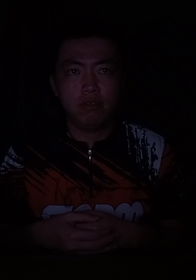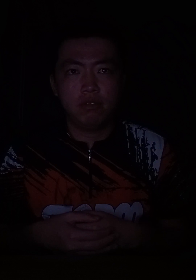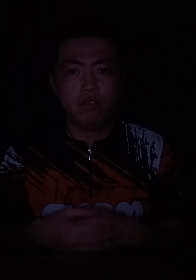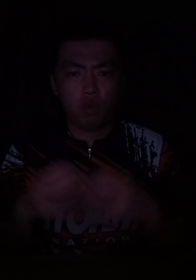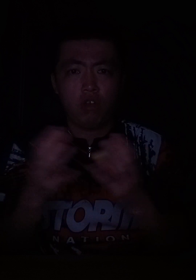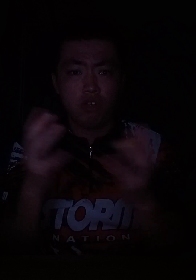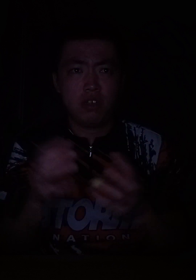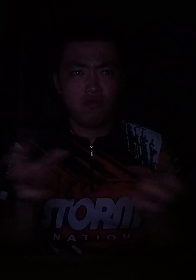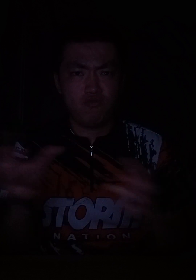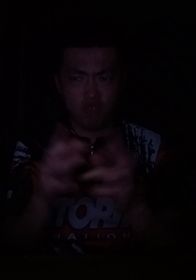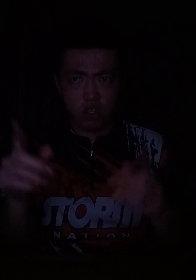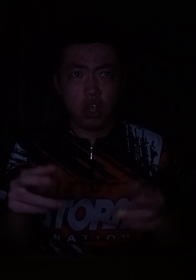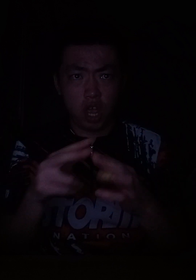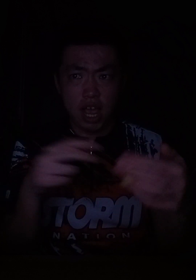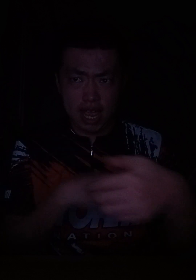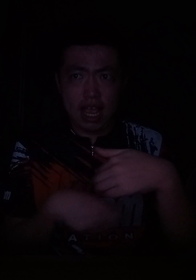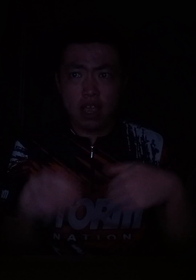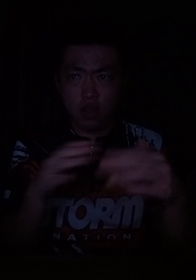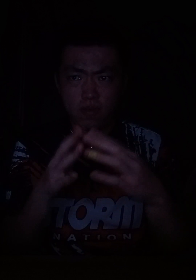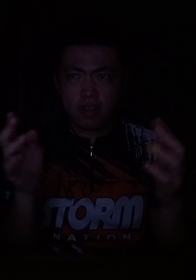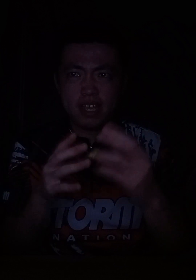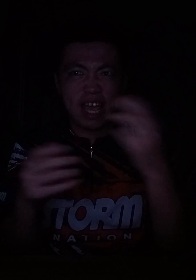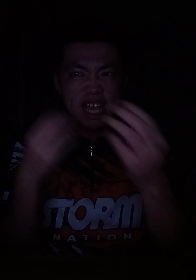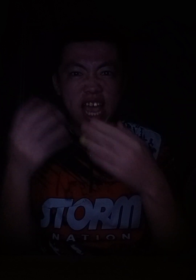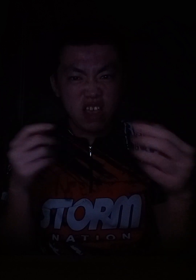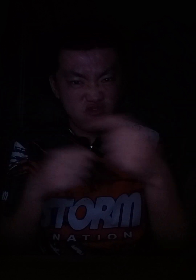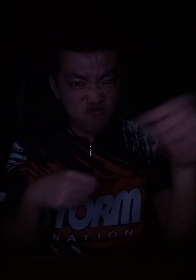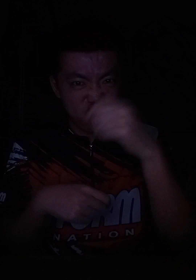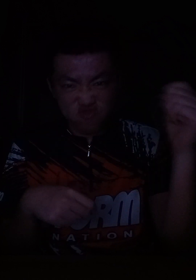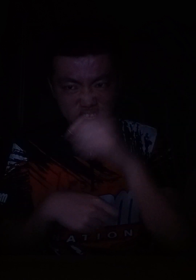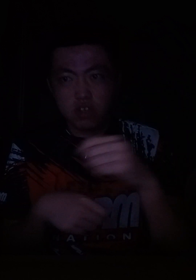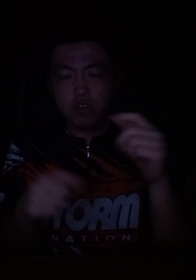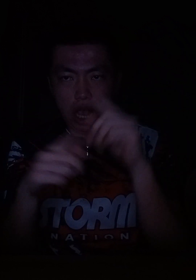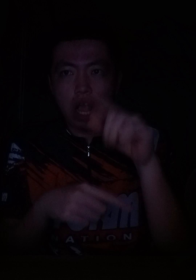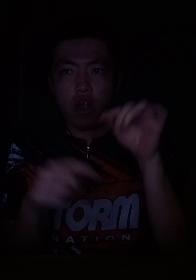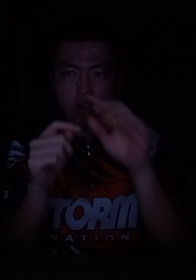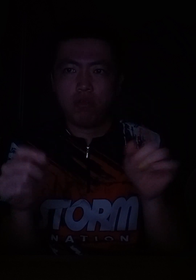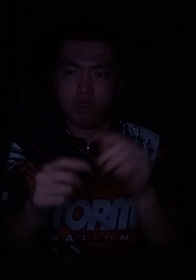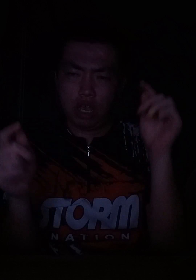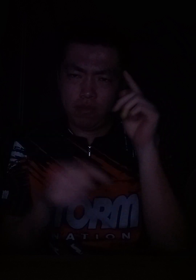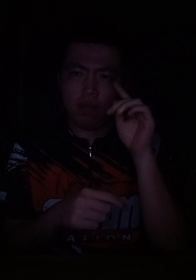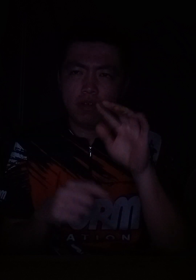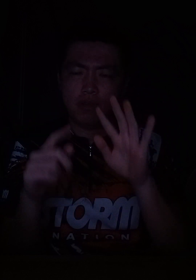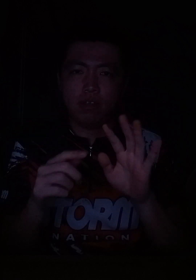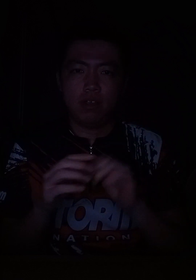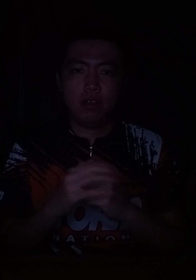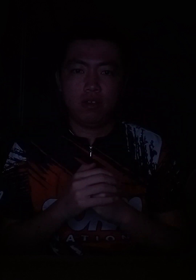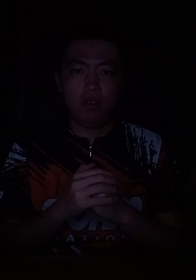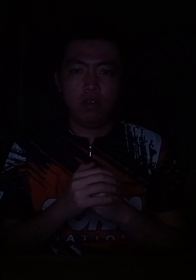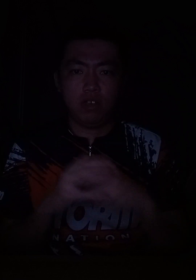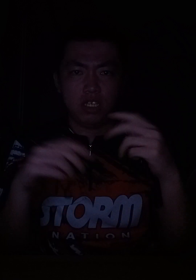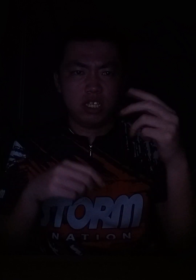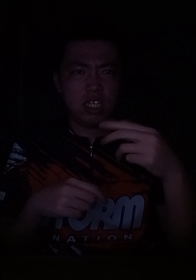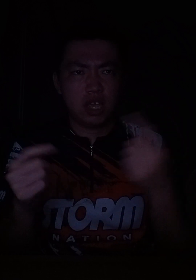퇴근길 수인 분당선 열차 안에서 승객들을 향해 흉기를 휘두른 30대 여성이 경찰에 붙잡혔습니다. 승객 3명이